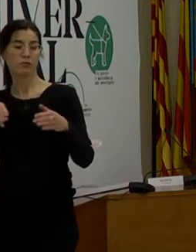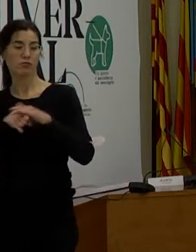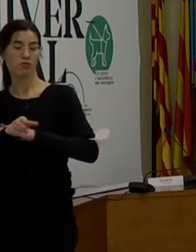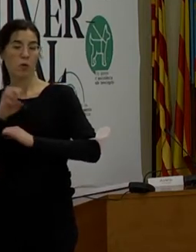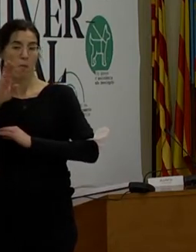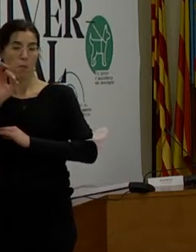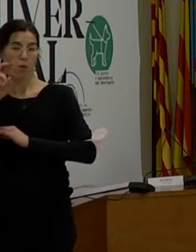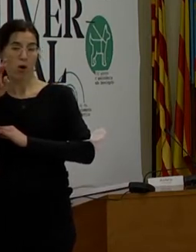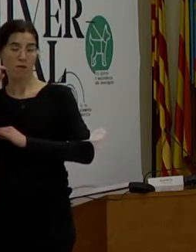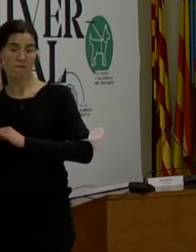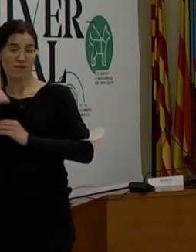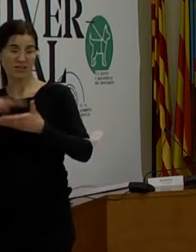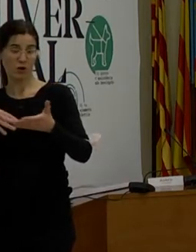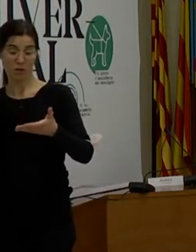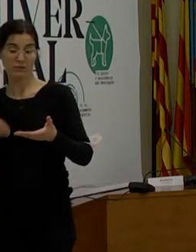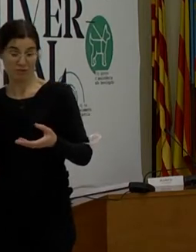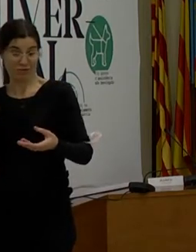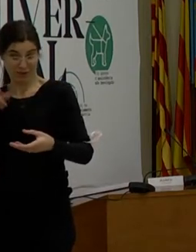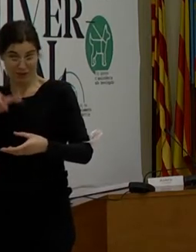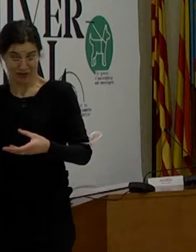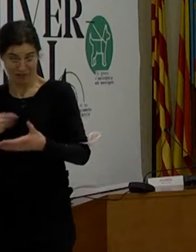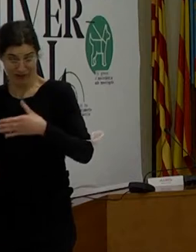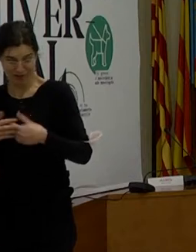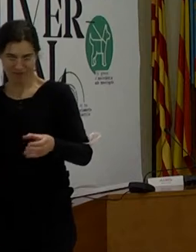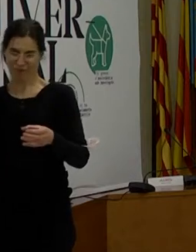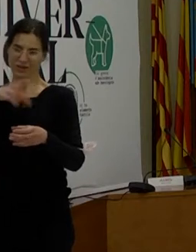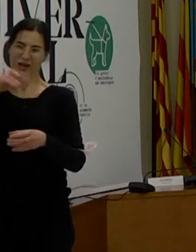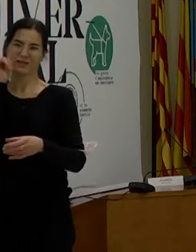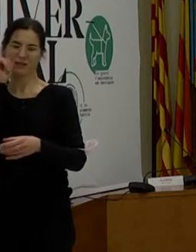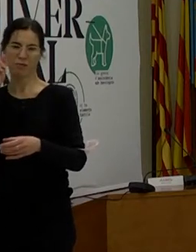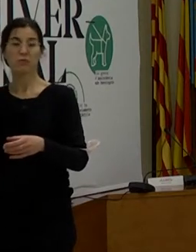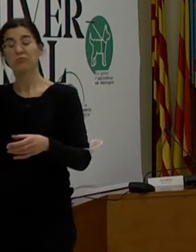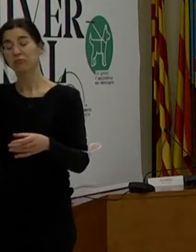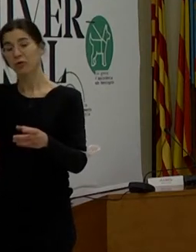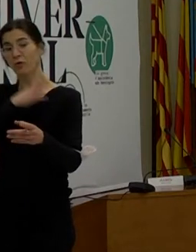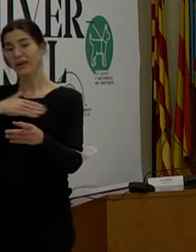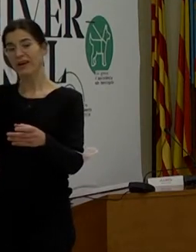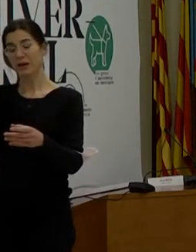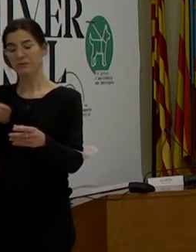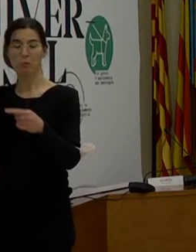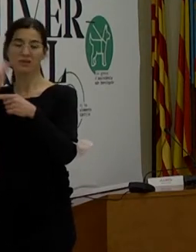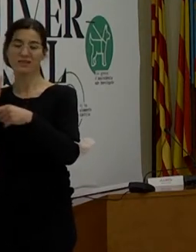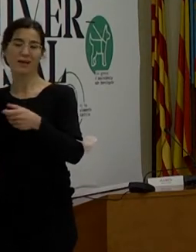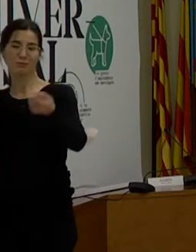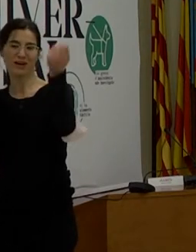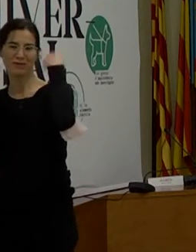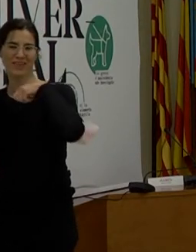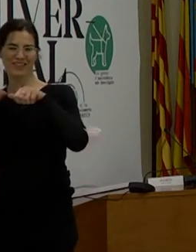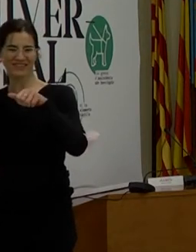no? Els quals van ser els que van editar-lo, no? I bueno, era per presentar una mica les activitats que vam fer.